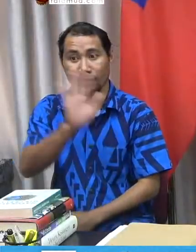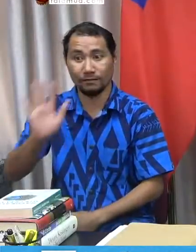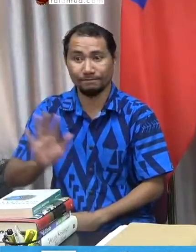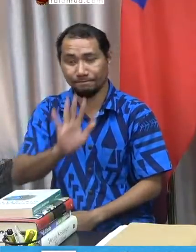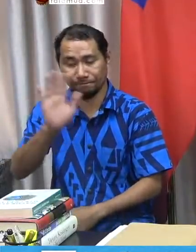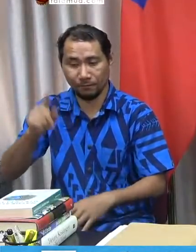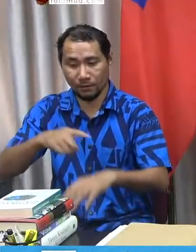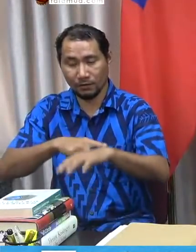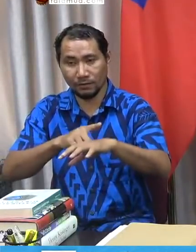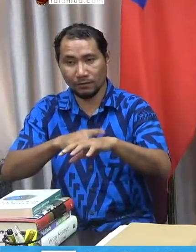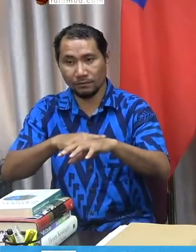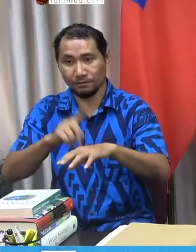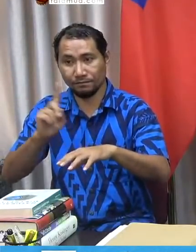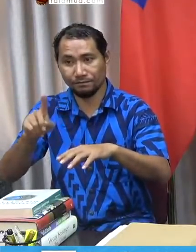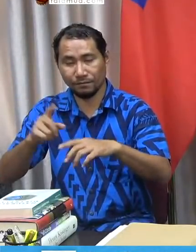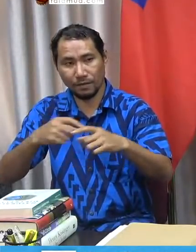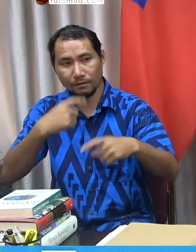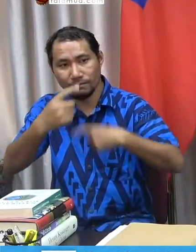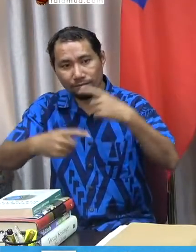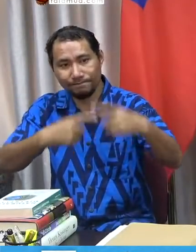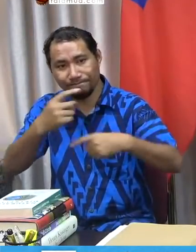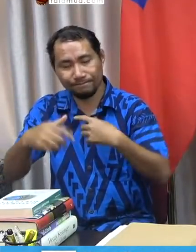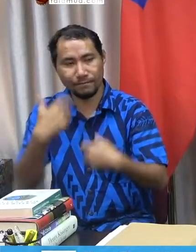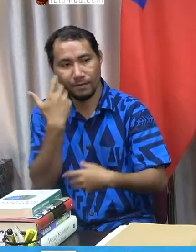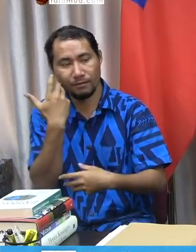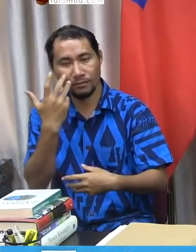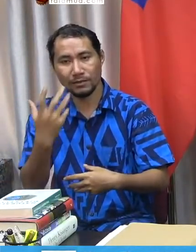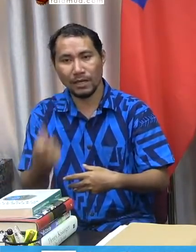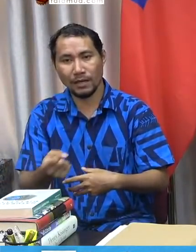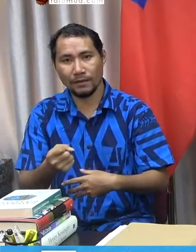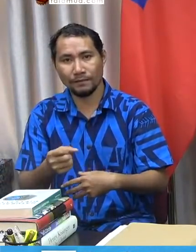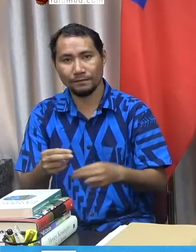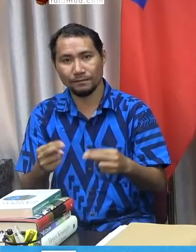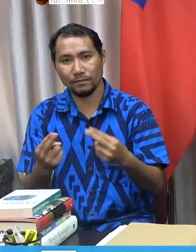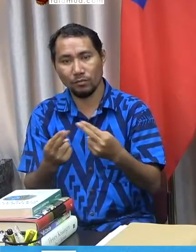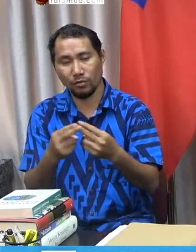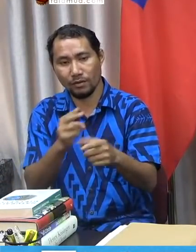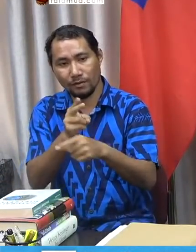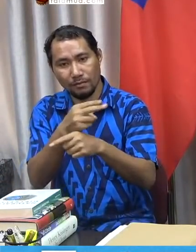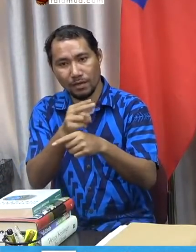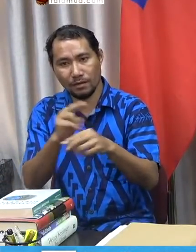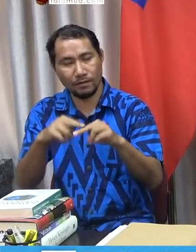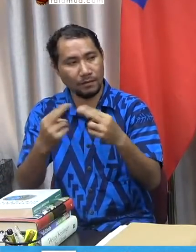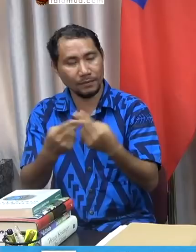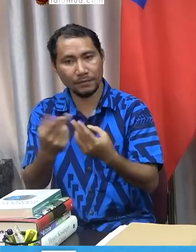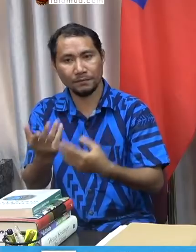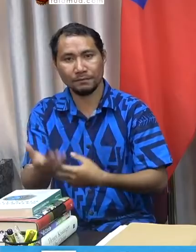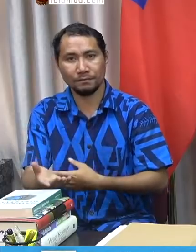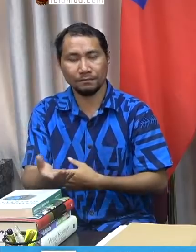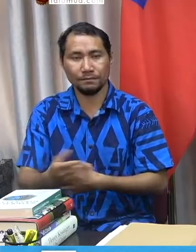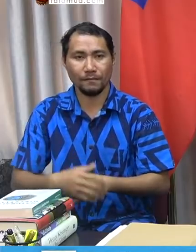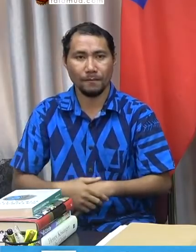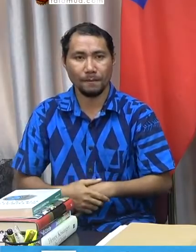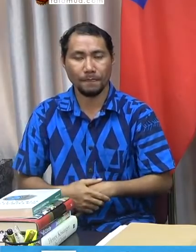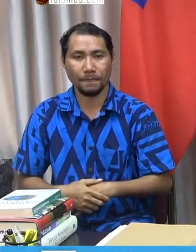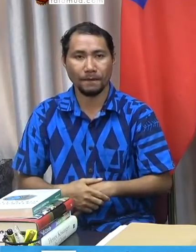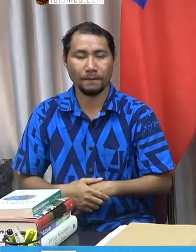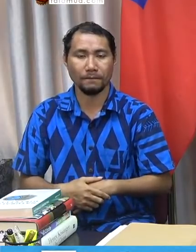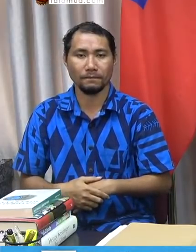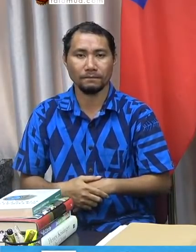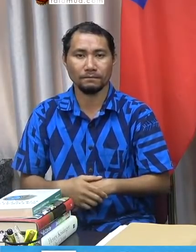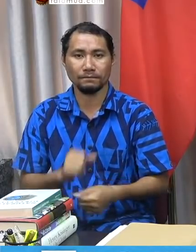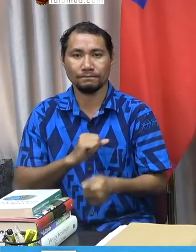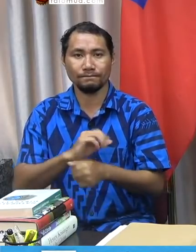Tula i le tātou whaatanoanga māsani ma le senga au whaasalalau. Ia mese po i